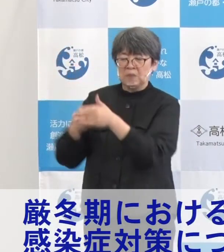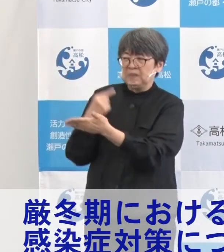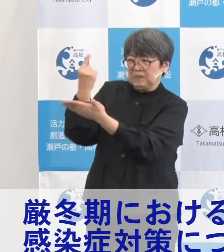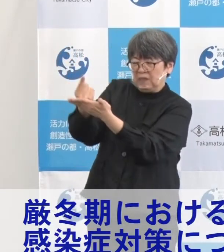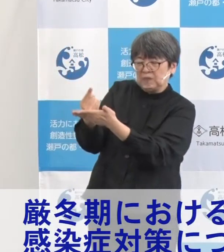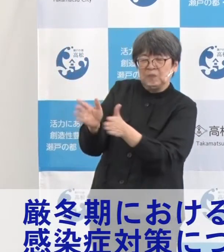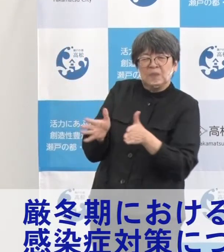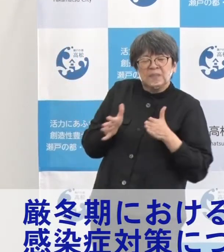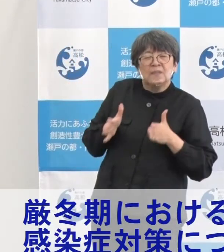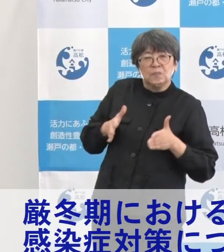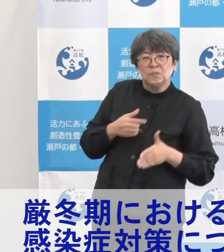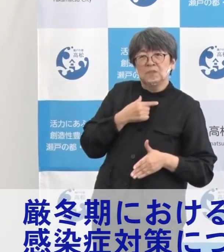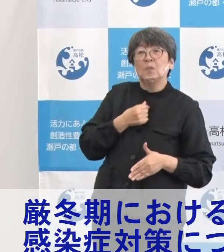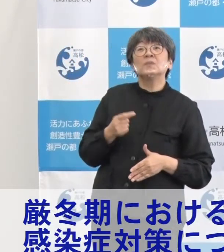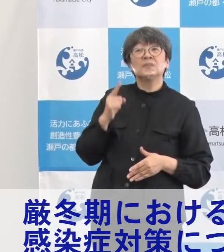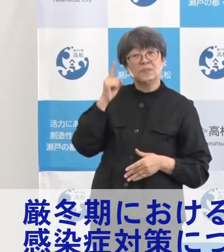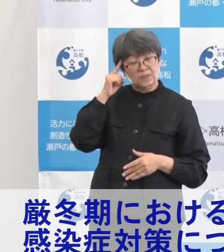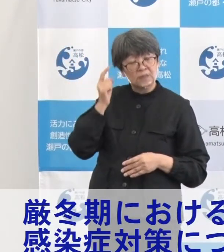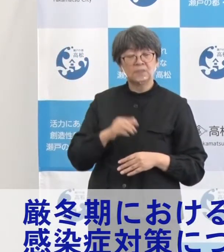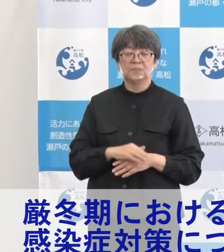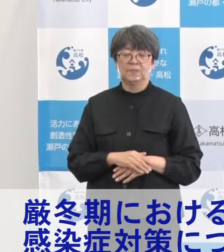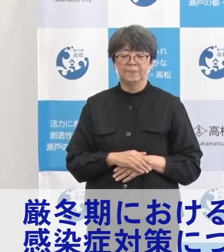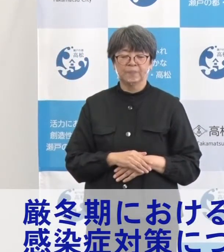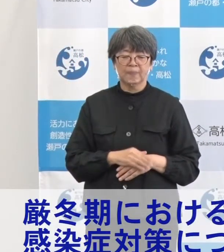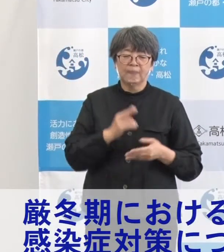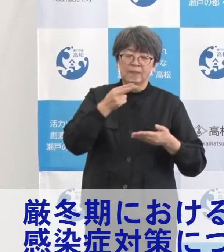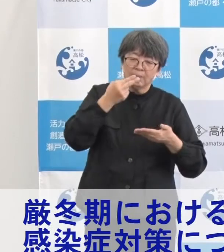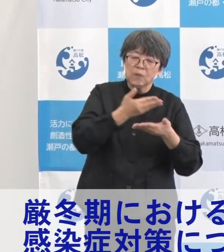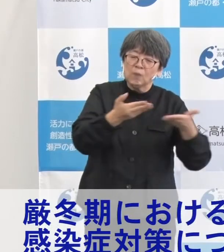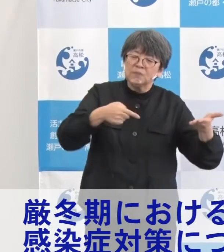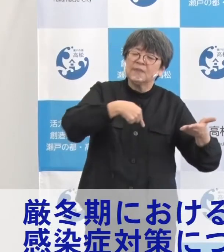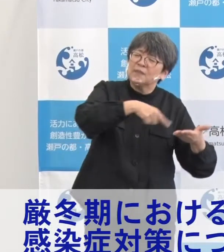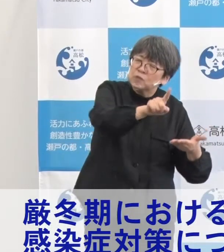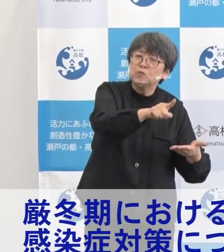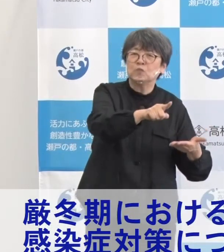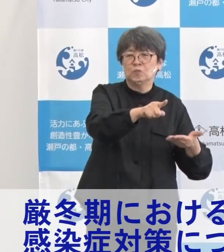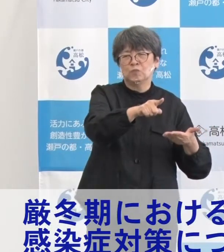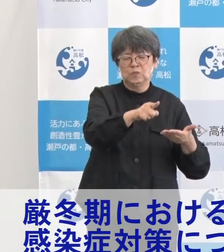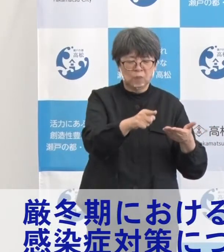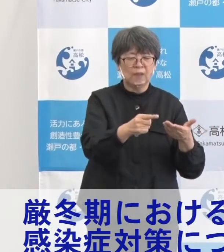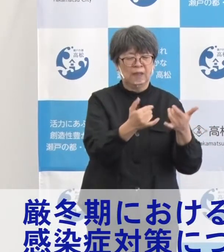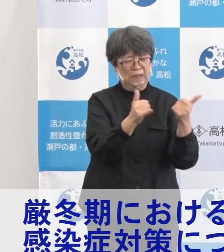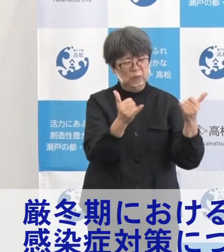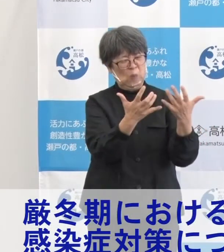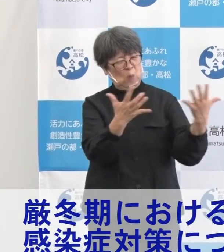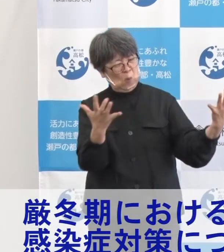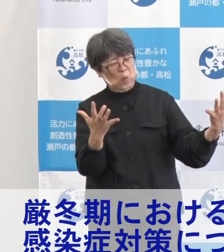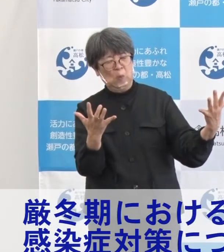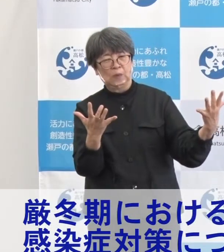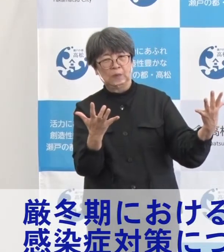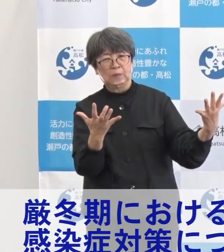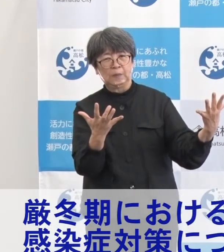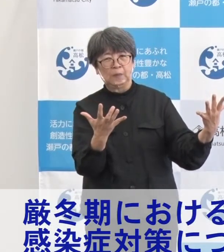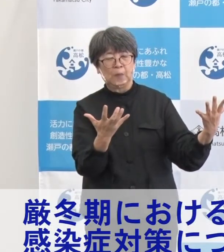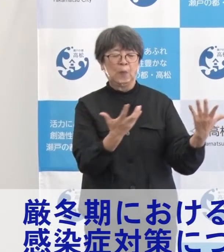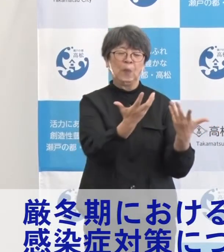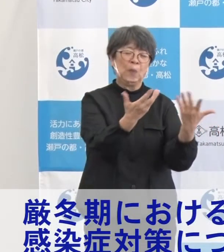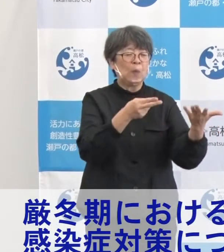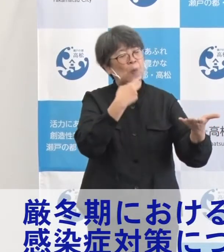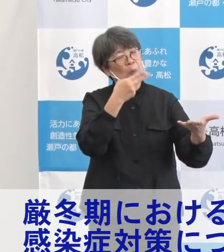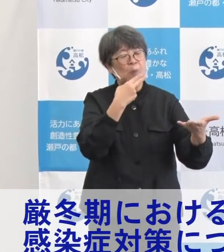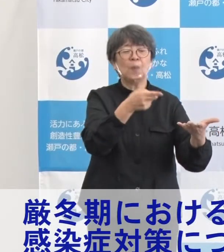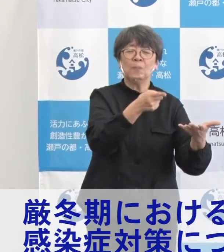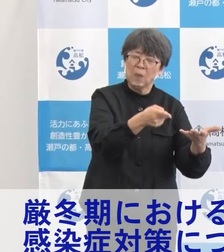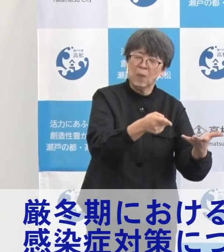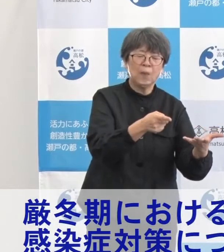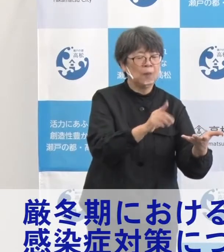にとかあるいは go toいいとなんかでも大人数のそういう会食なんかには